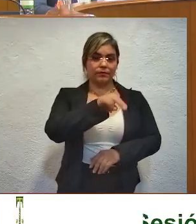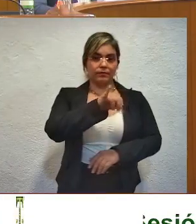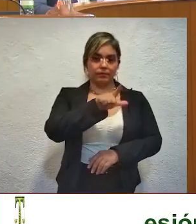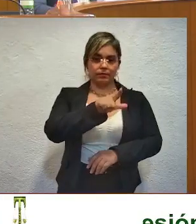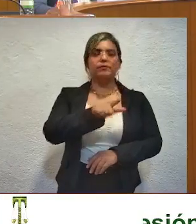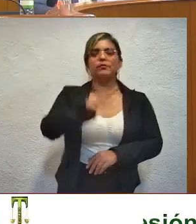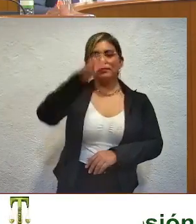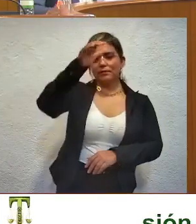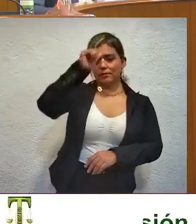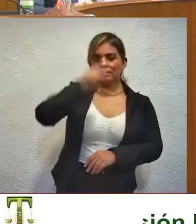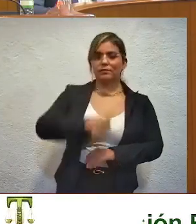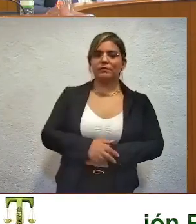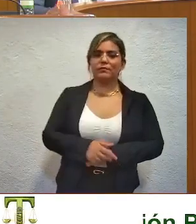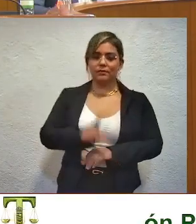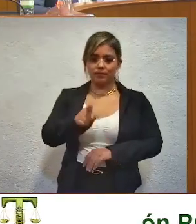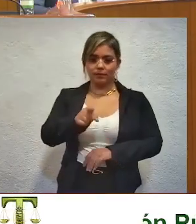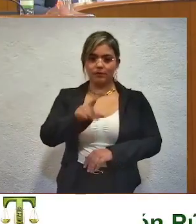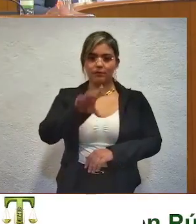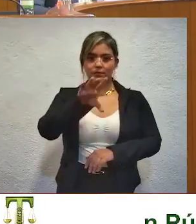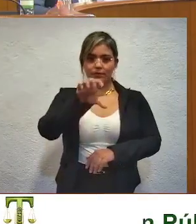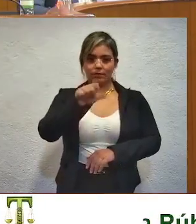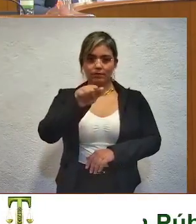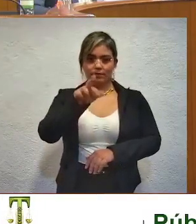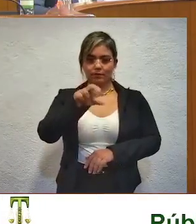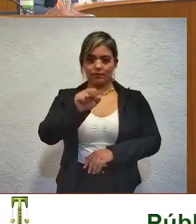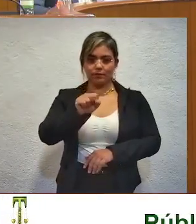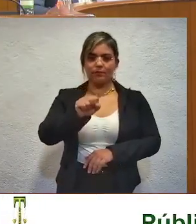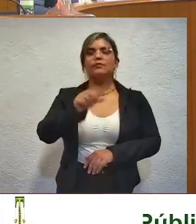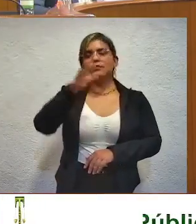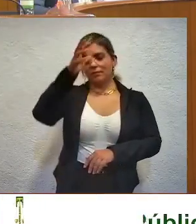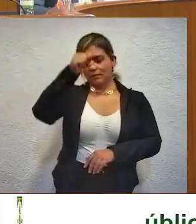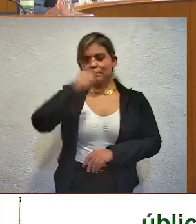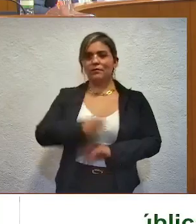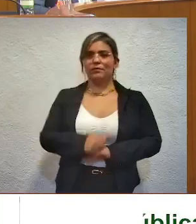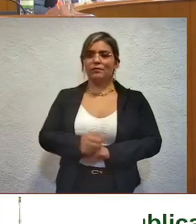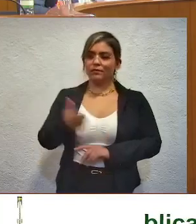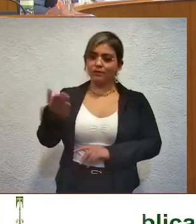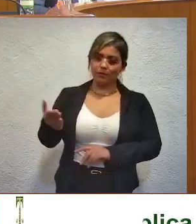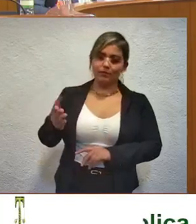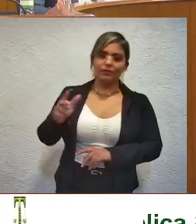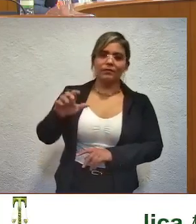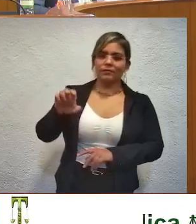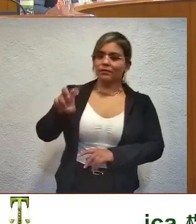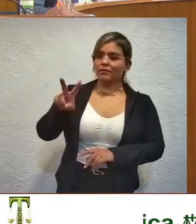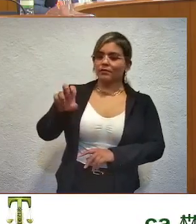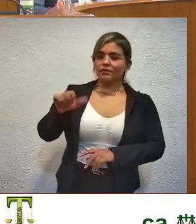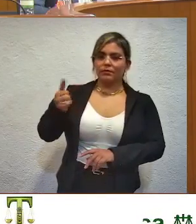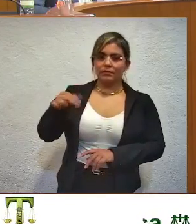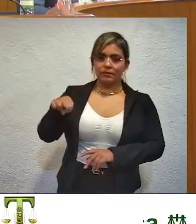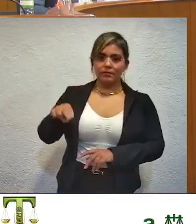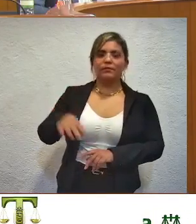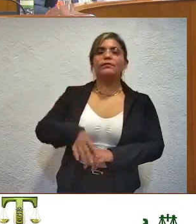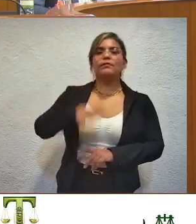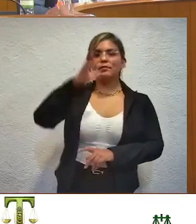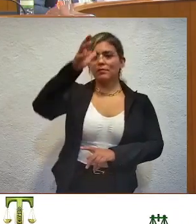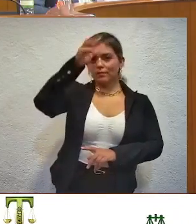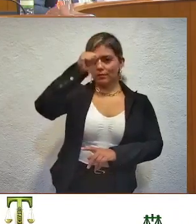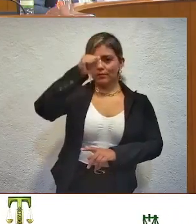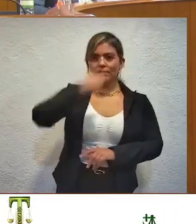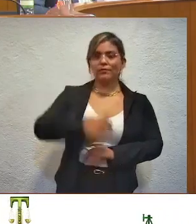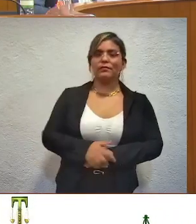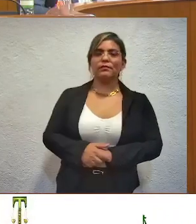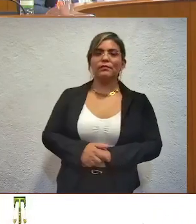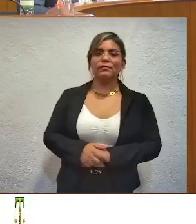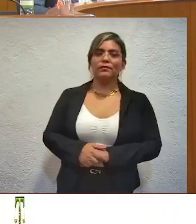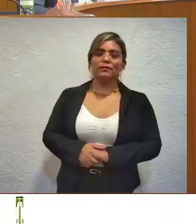favor. Magistrado César Salgado Alpizar. A favor. Magistrada ponente Evelyn Rodríguez Chinol. Es proyecto de mi